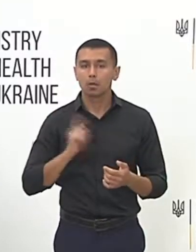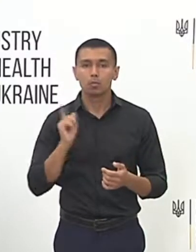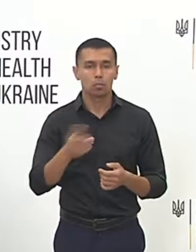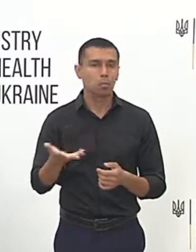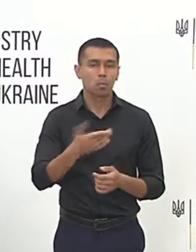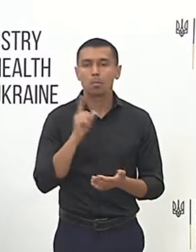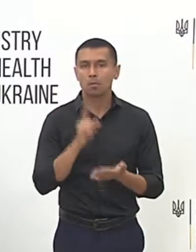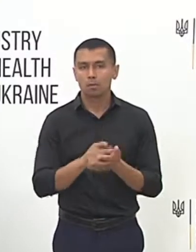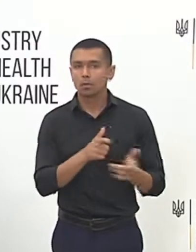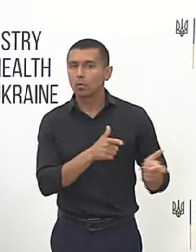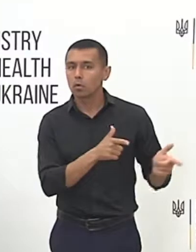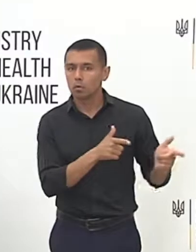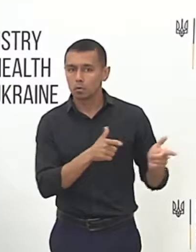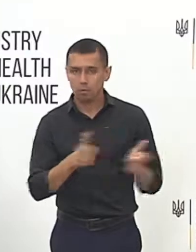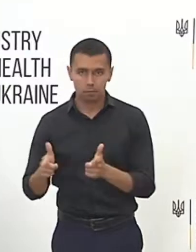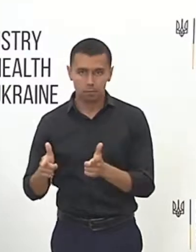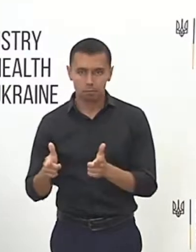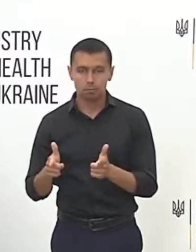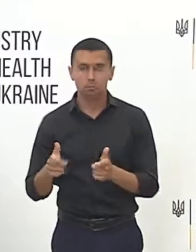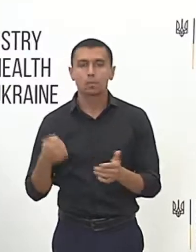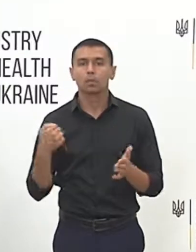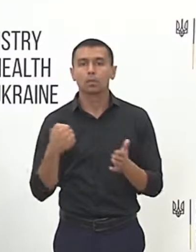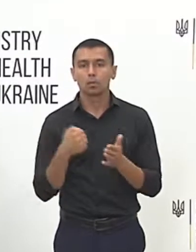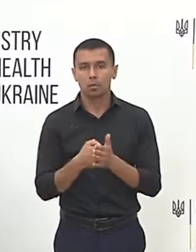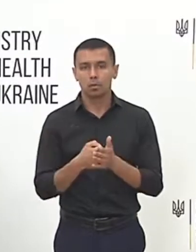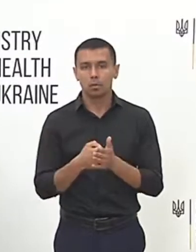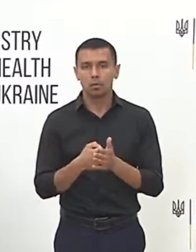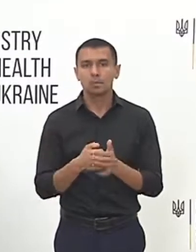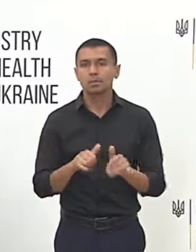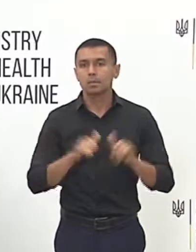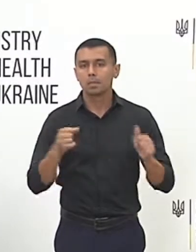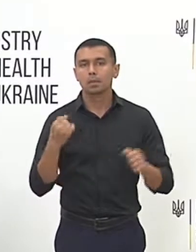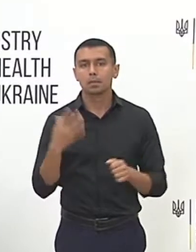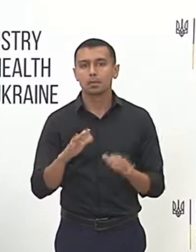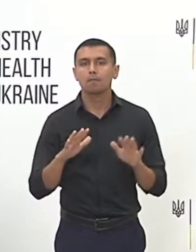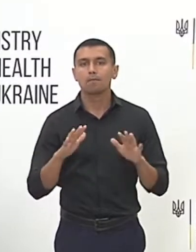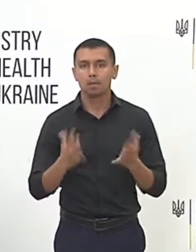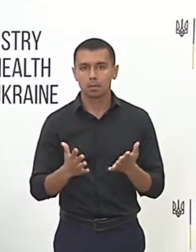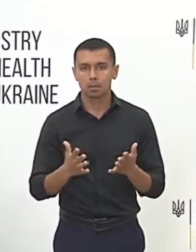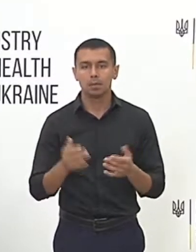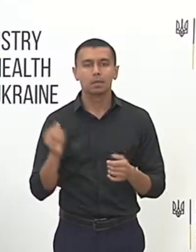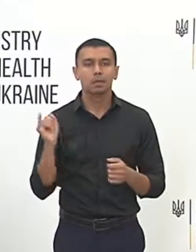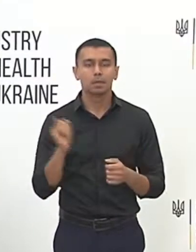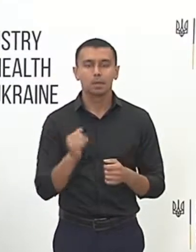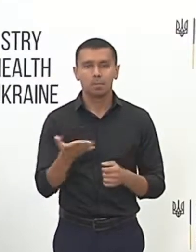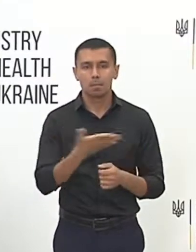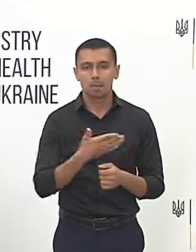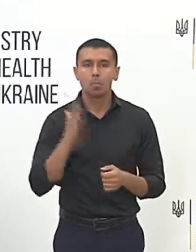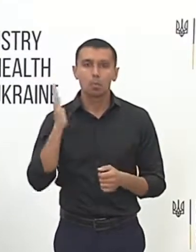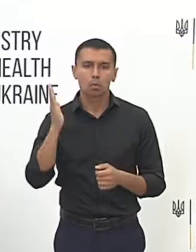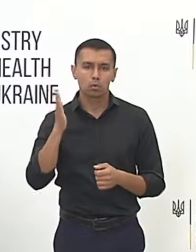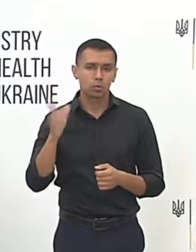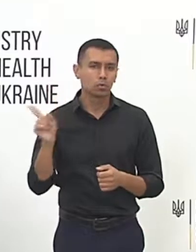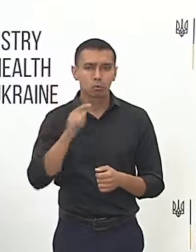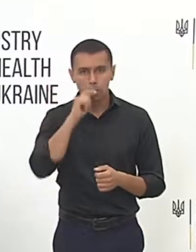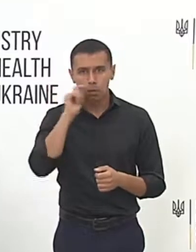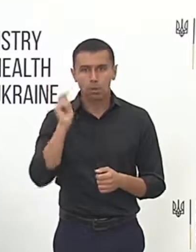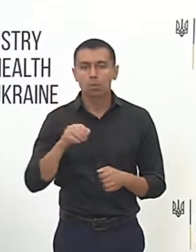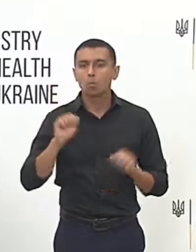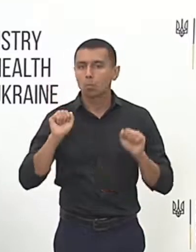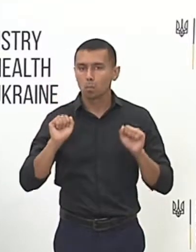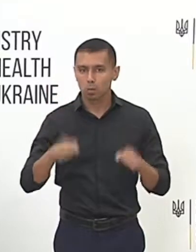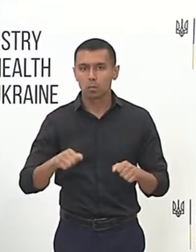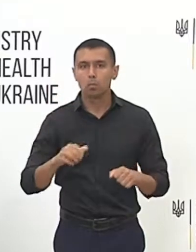ми повинні бути готовими до збільшення кількості випадків. І ми прогнозуємо, що в Україні